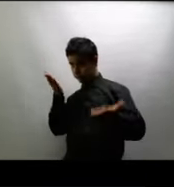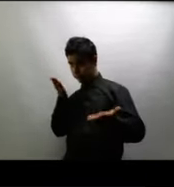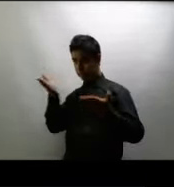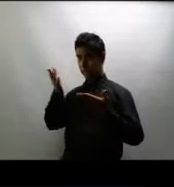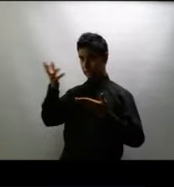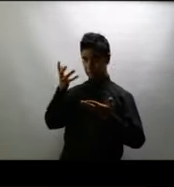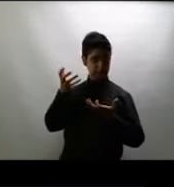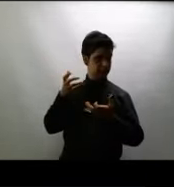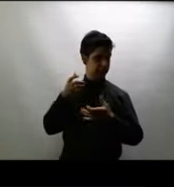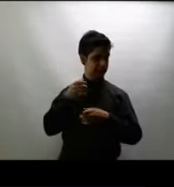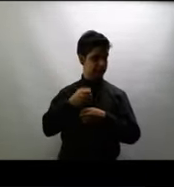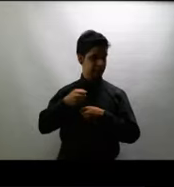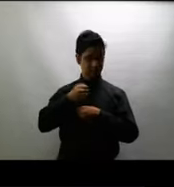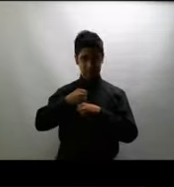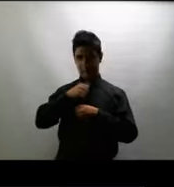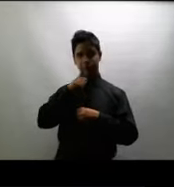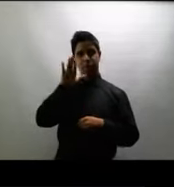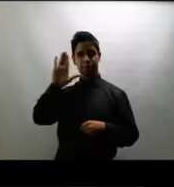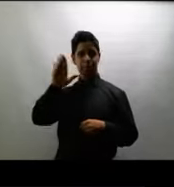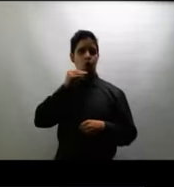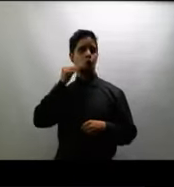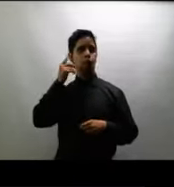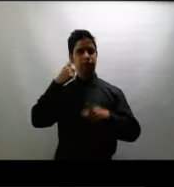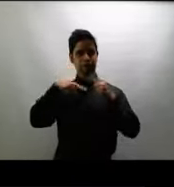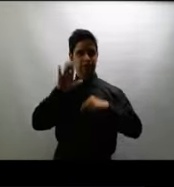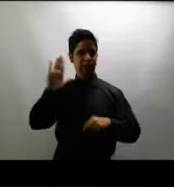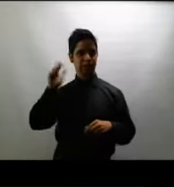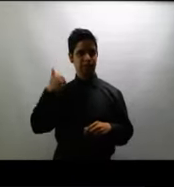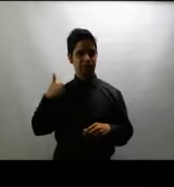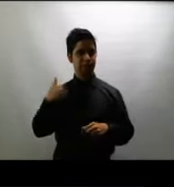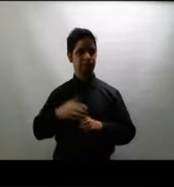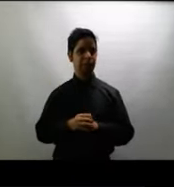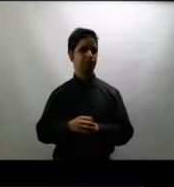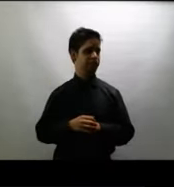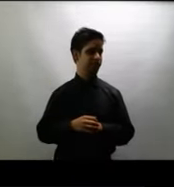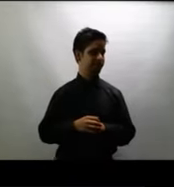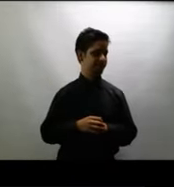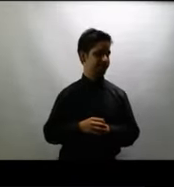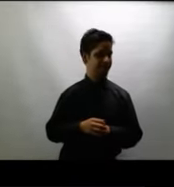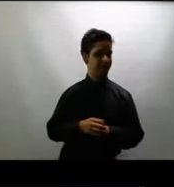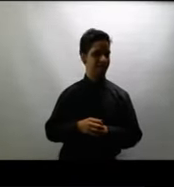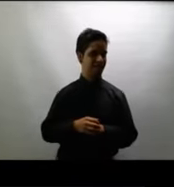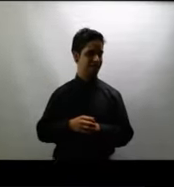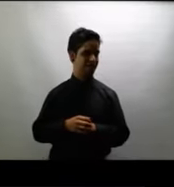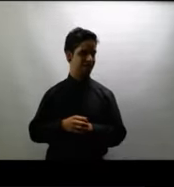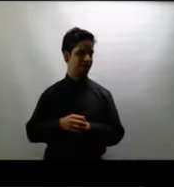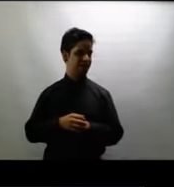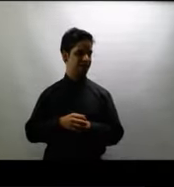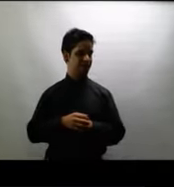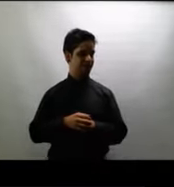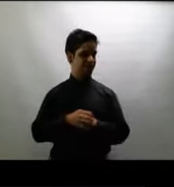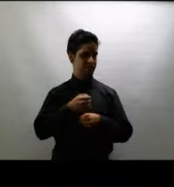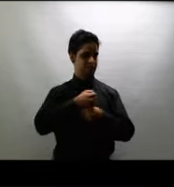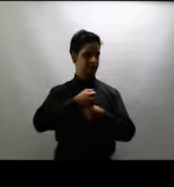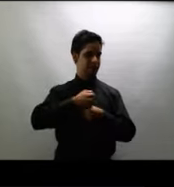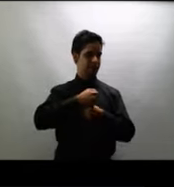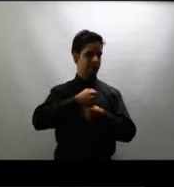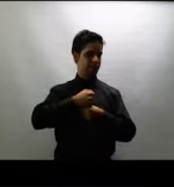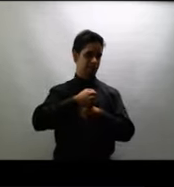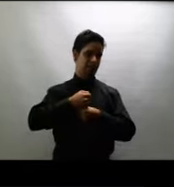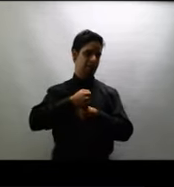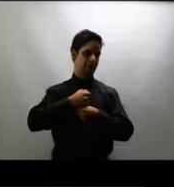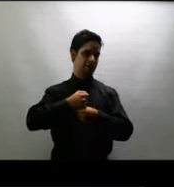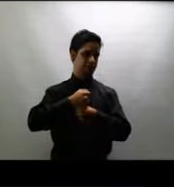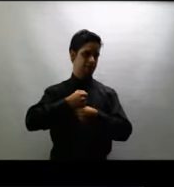¿quieres café? Tenía una seña. Por eso que mi madre, la seña sería cafés. ¿Cómo sería? ¿Cómo sería la seña de